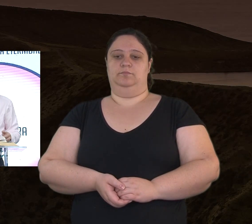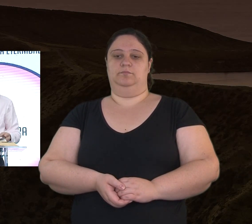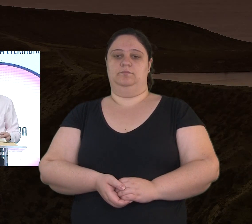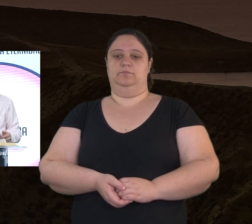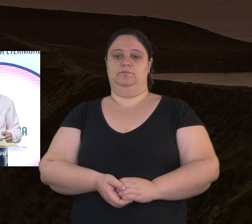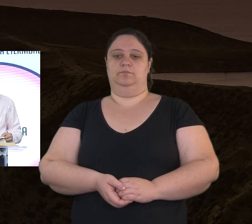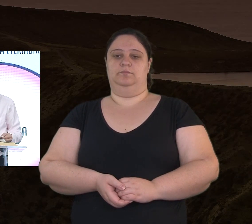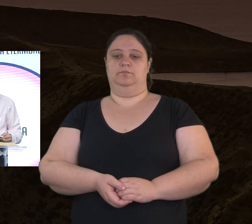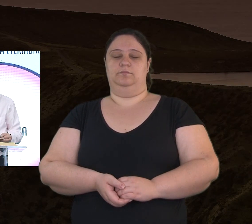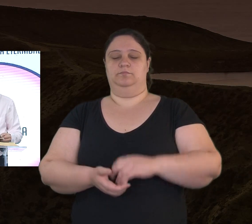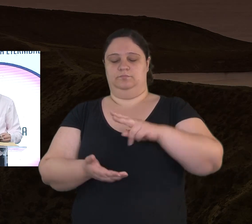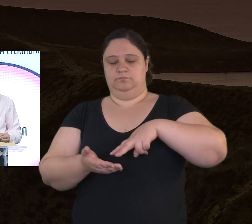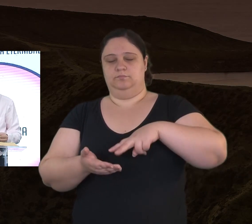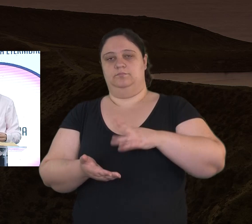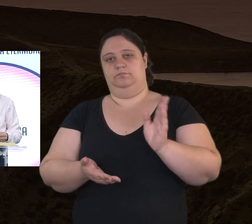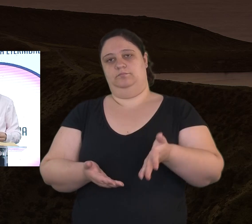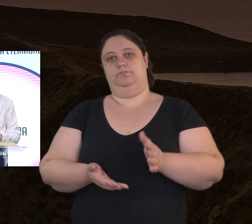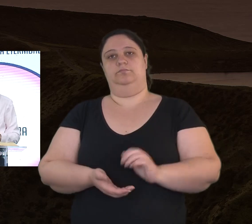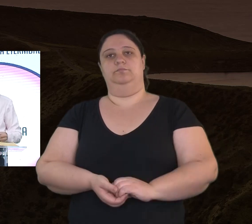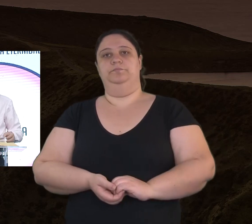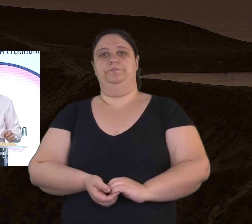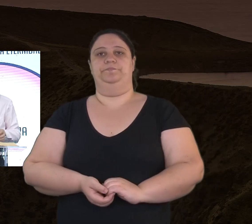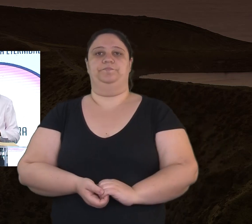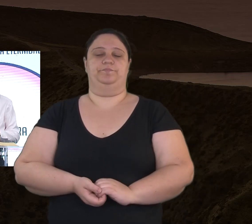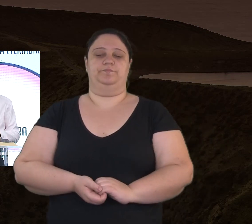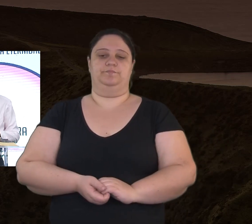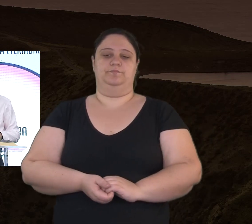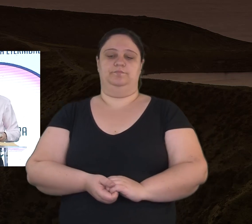Efésios capítulo 6, nós já lemos isso.